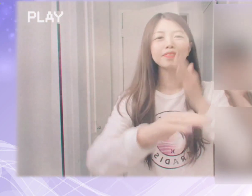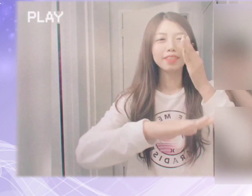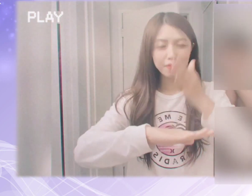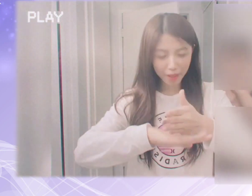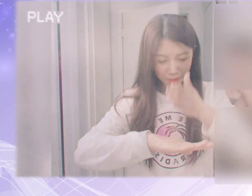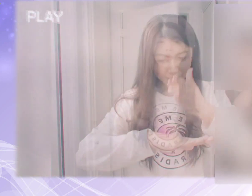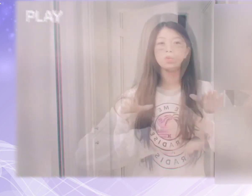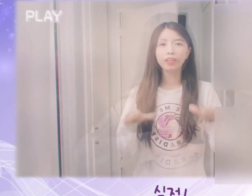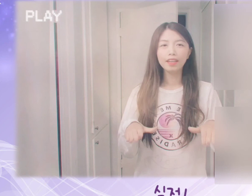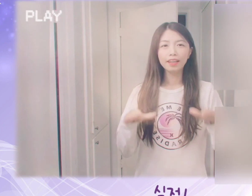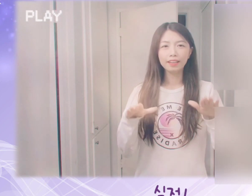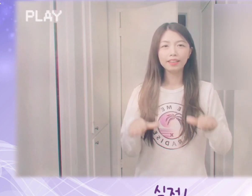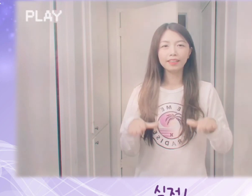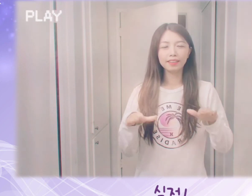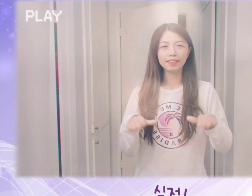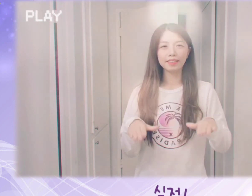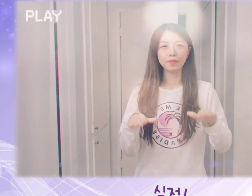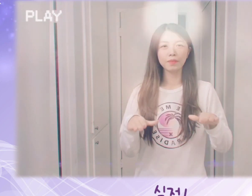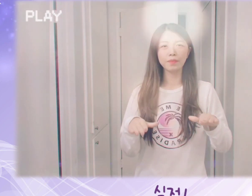감사합니다.